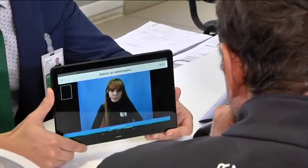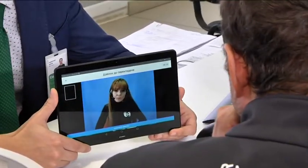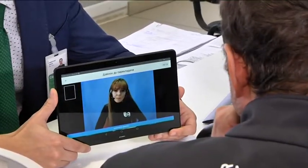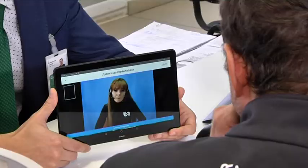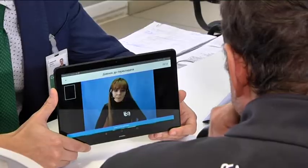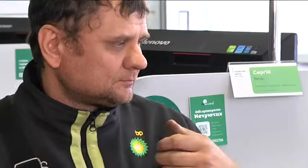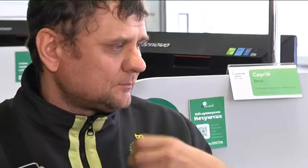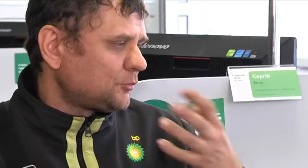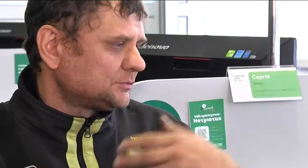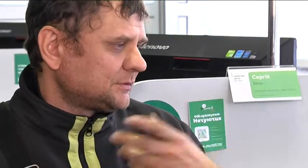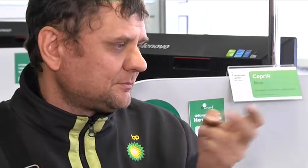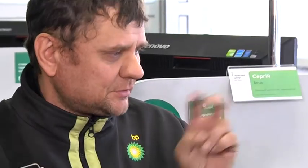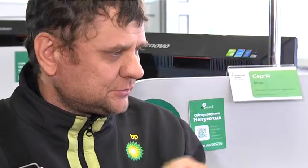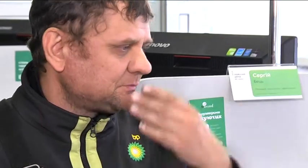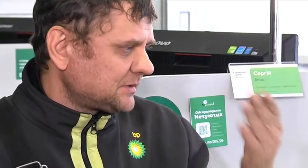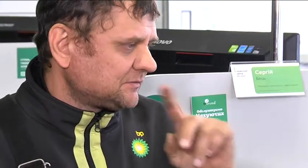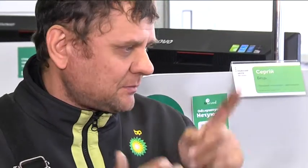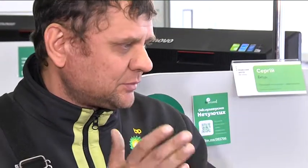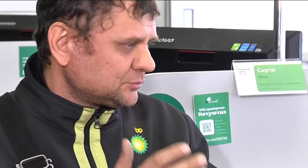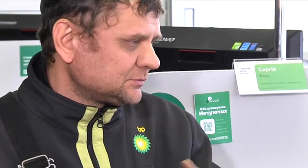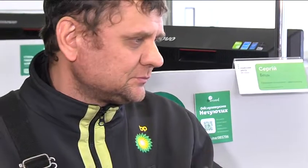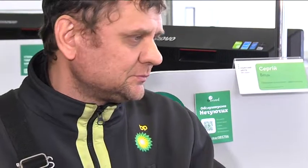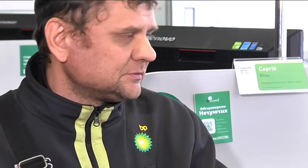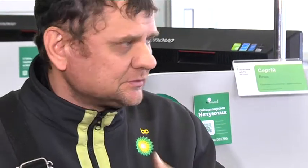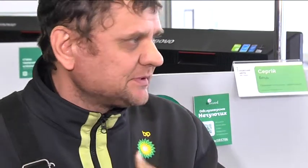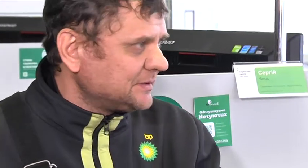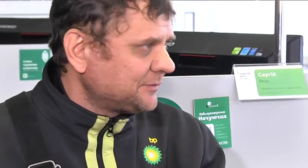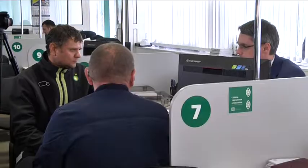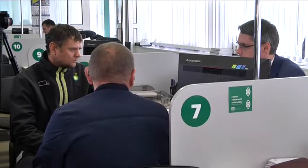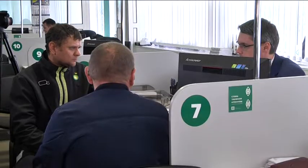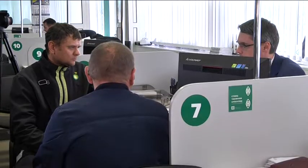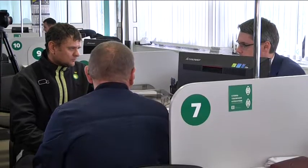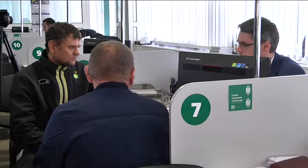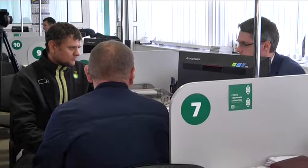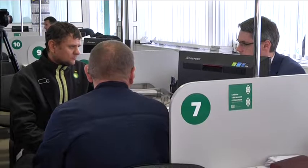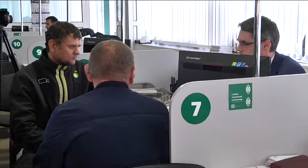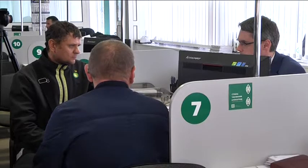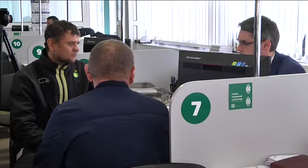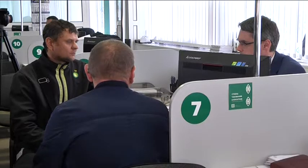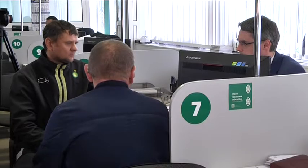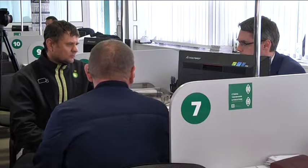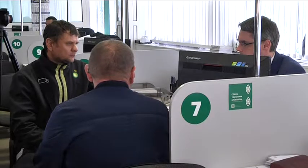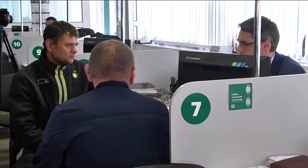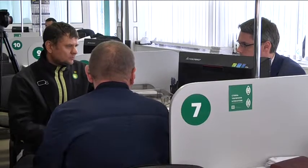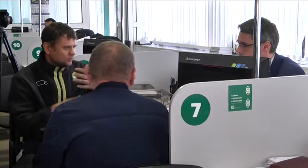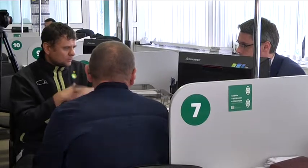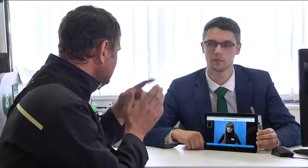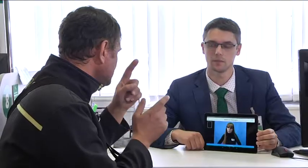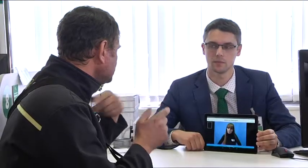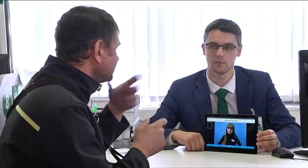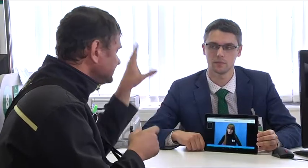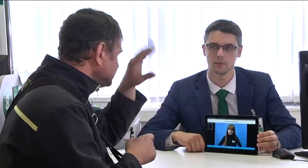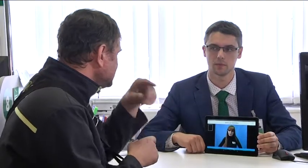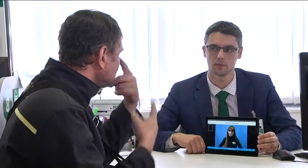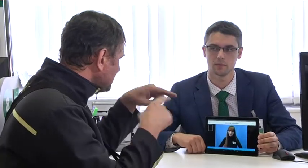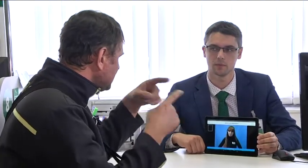Сергій має вади слуху. Розповідає, не вперше користується послугами регіонального центру МВС. Раніше доводилось спілкуватися зі